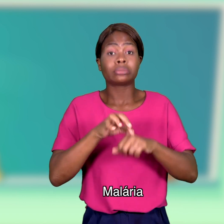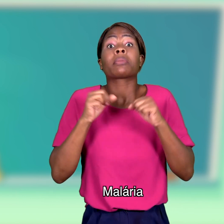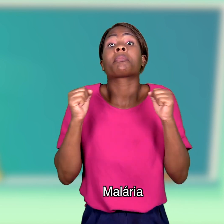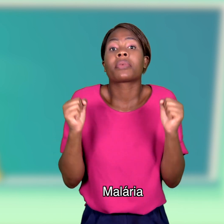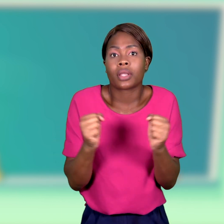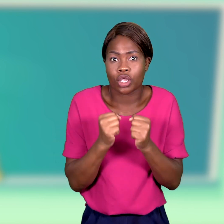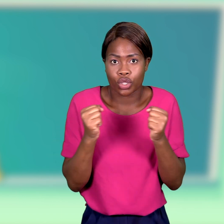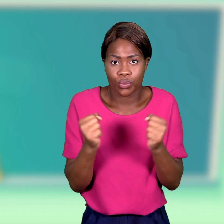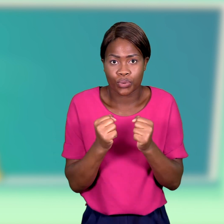malária.